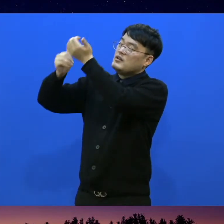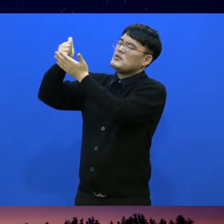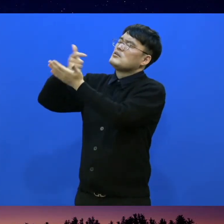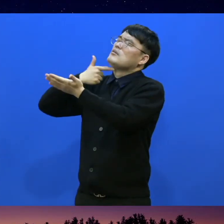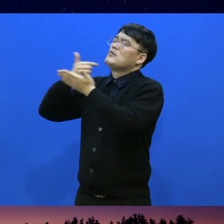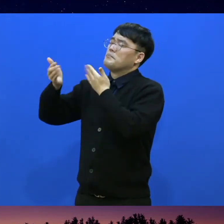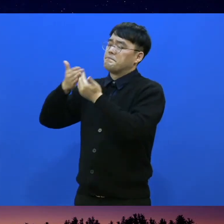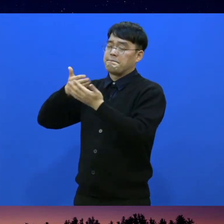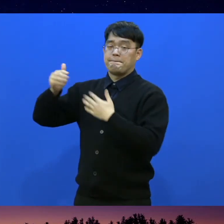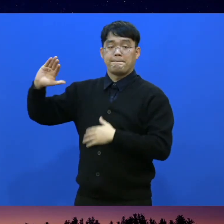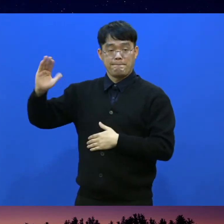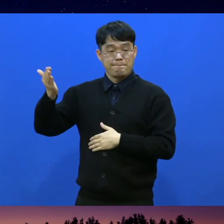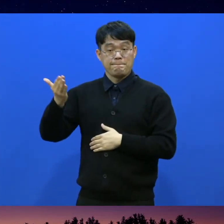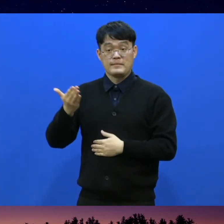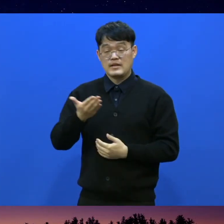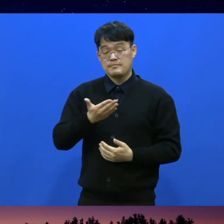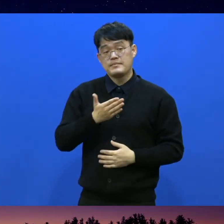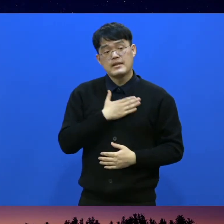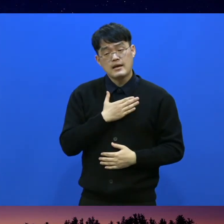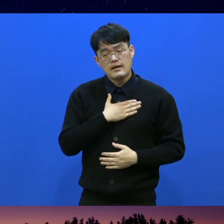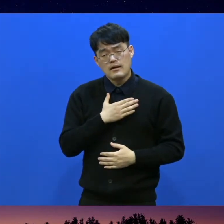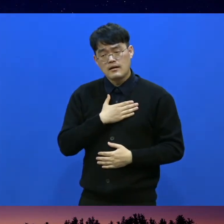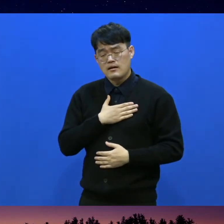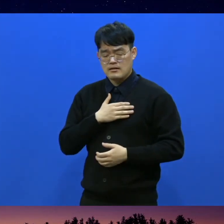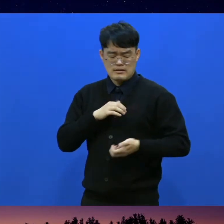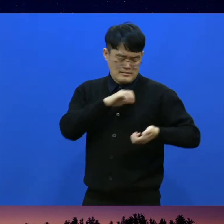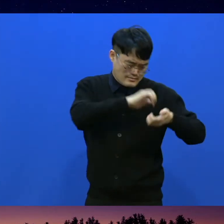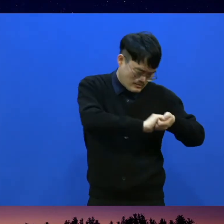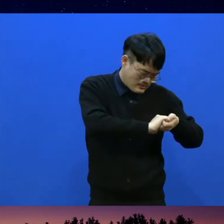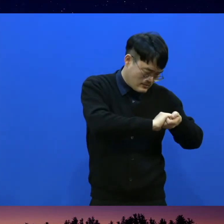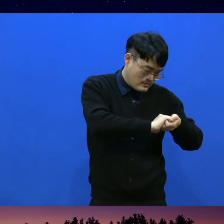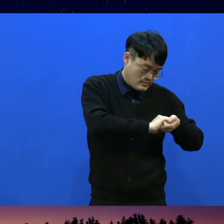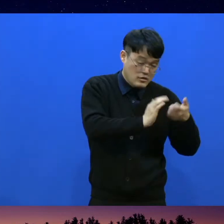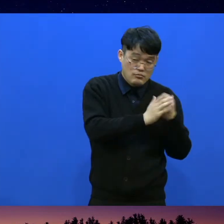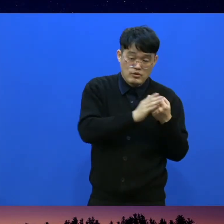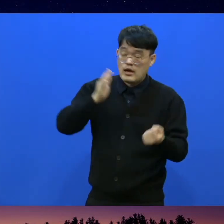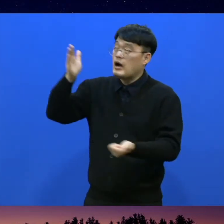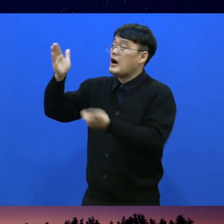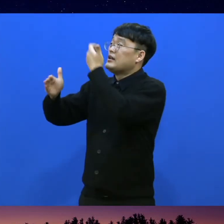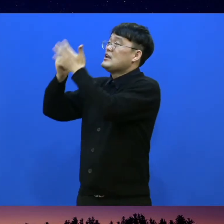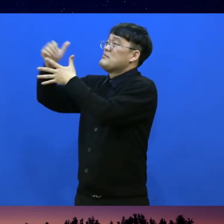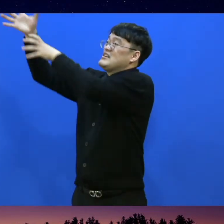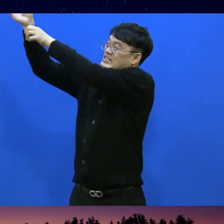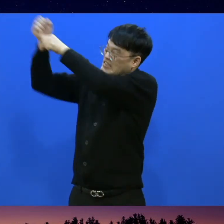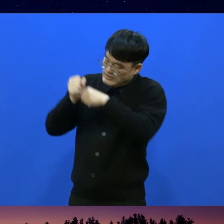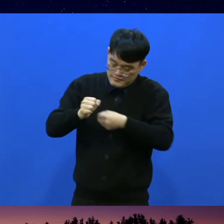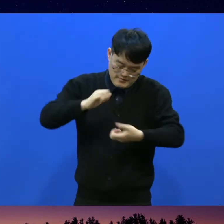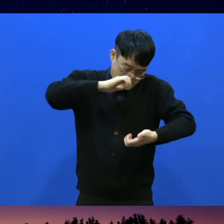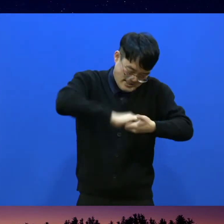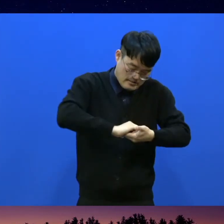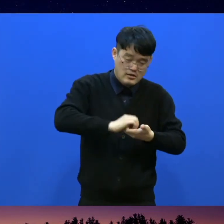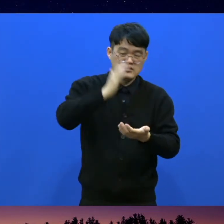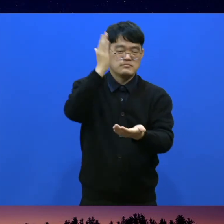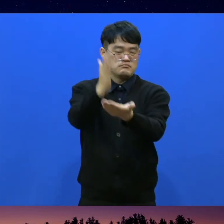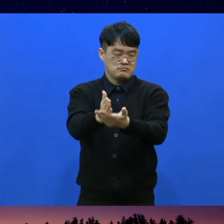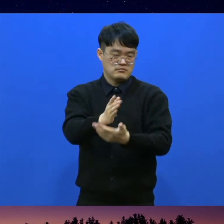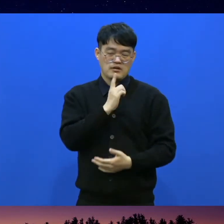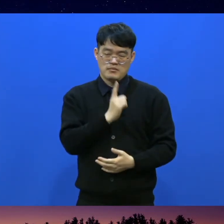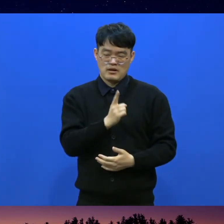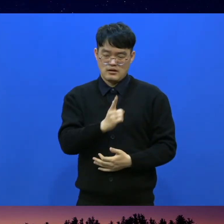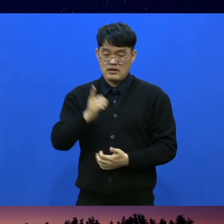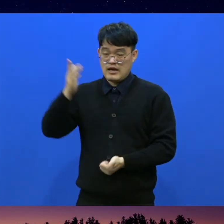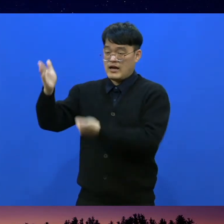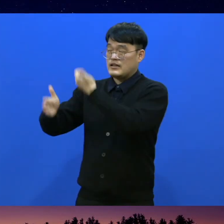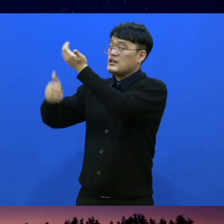내가 나의 한계 때문에 하나님도 한계 가두어 버리는 거예요. 기도를 통하여 여러분, 그 하나님을 가두어 두지